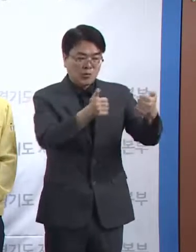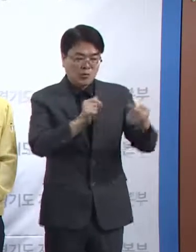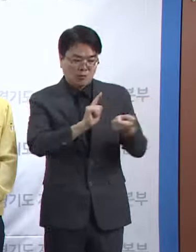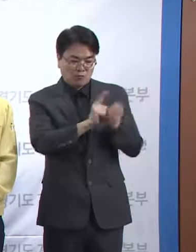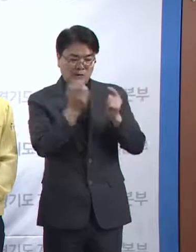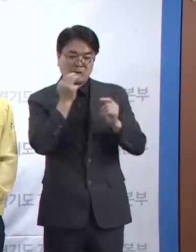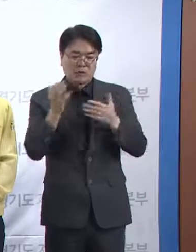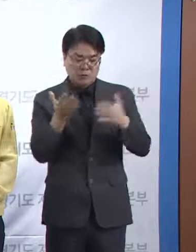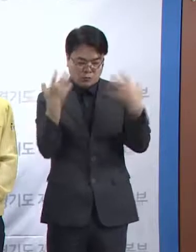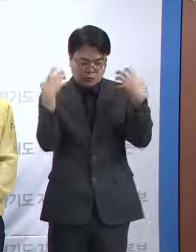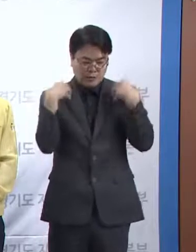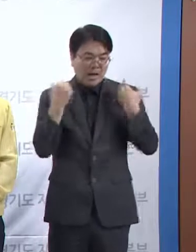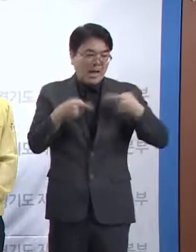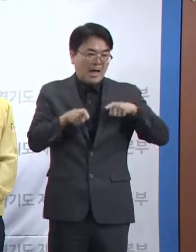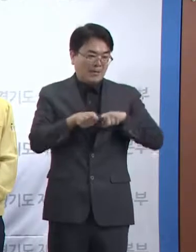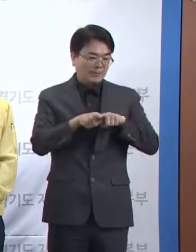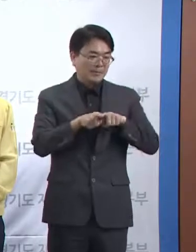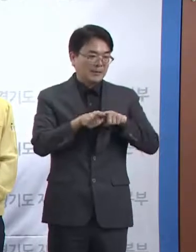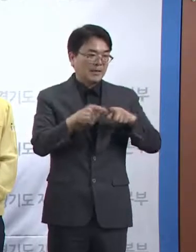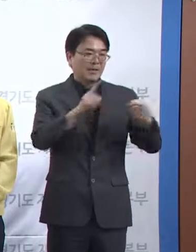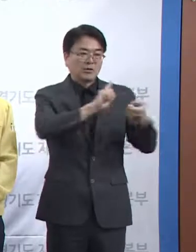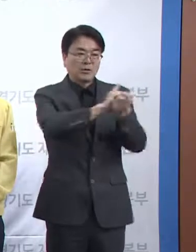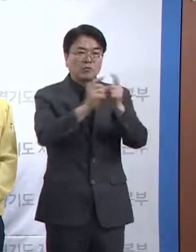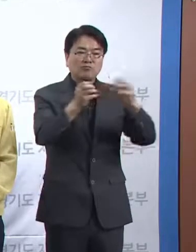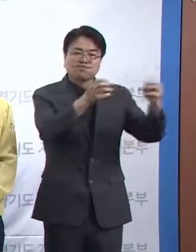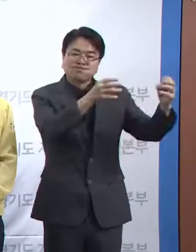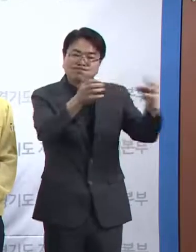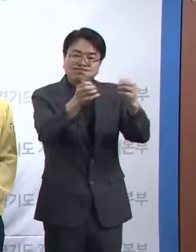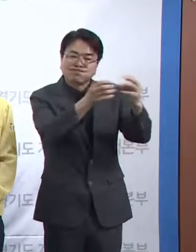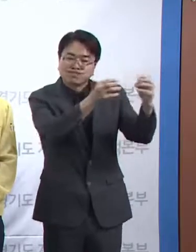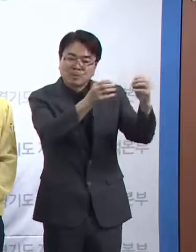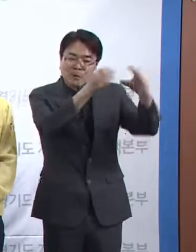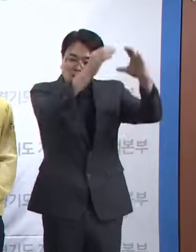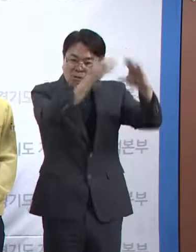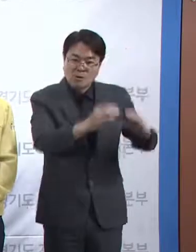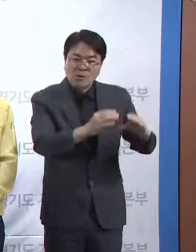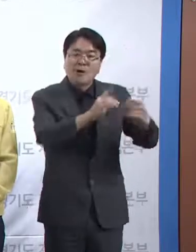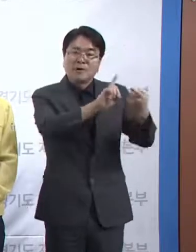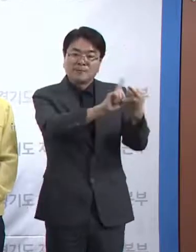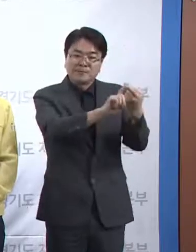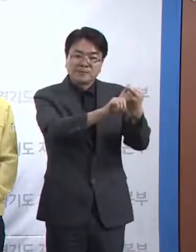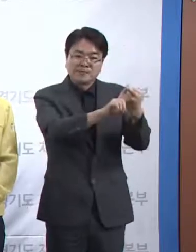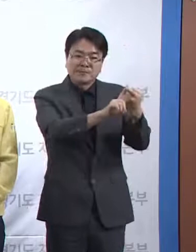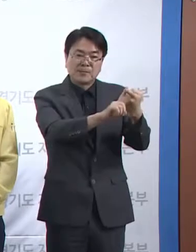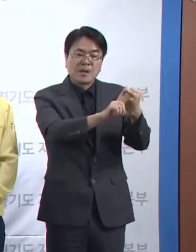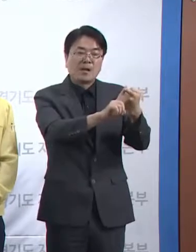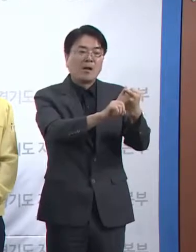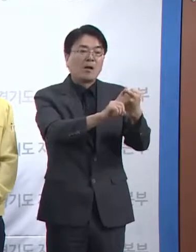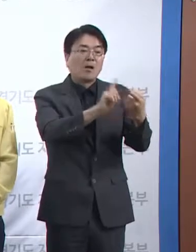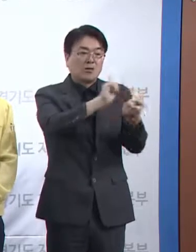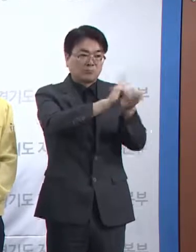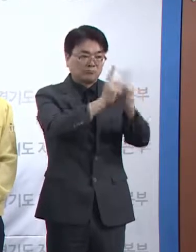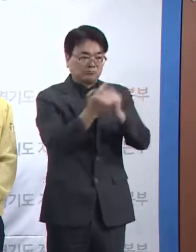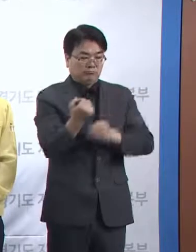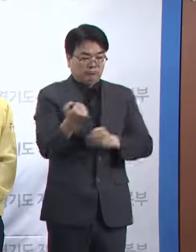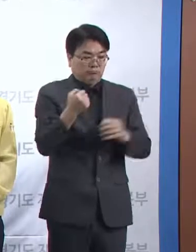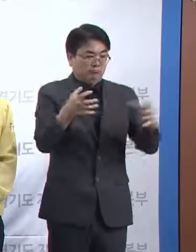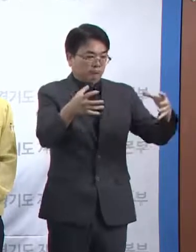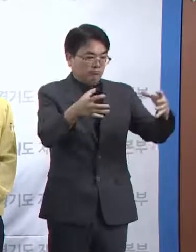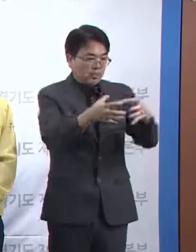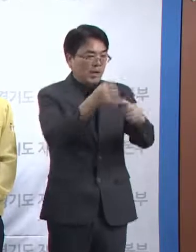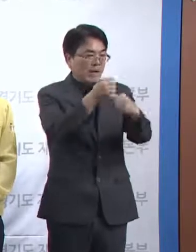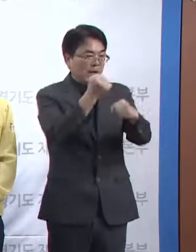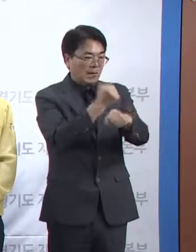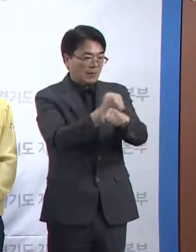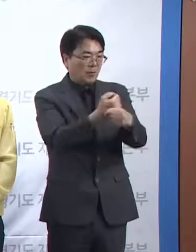뭐 나눈 일이 사실은 있는데 뭐 도로서는 우리 의회와 또 협치해야 되고 의회의 결정이 중요하기 때문에